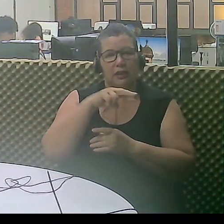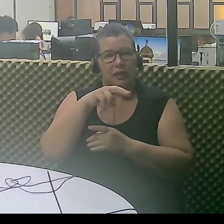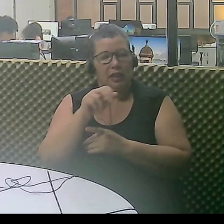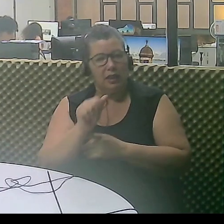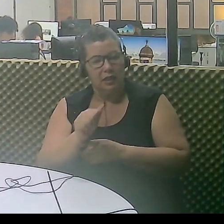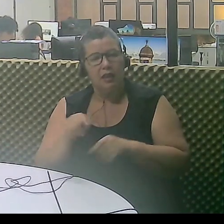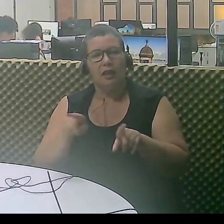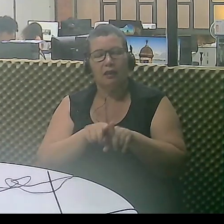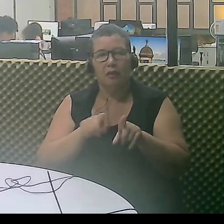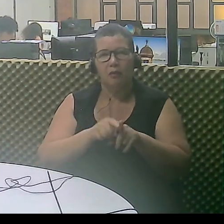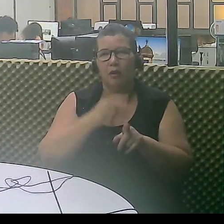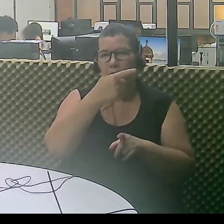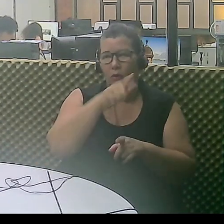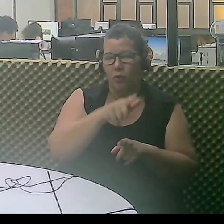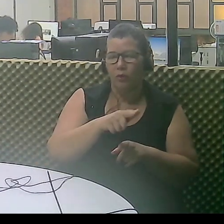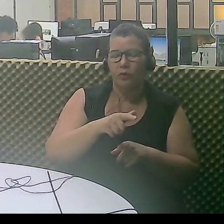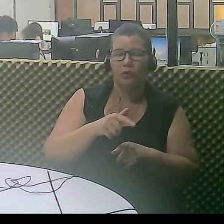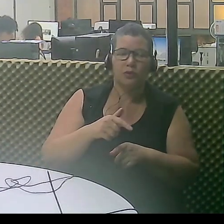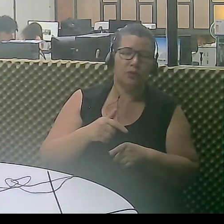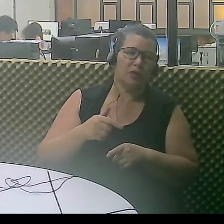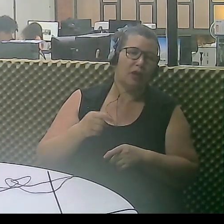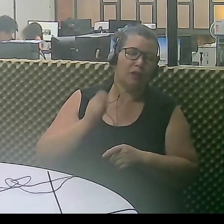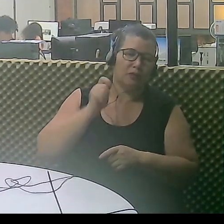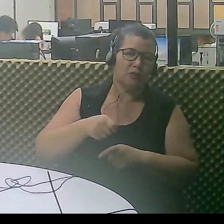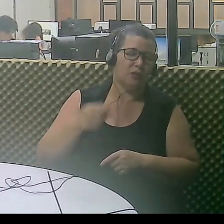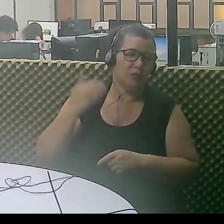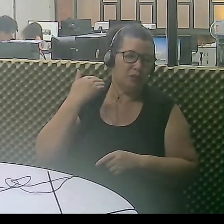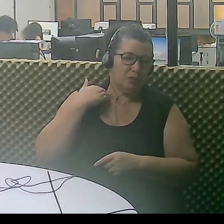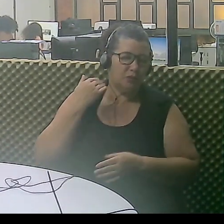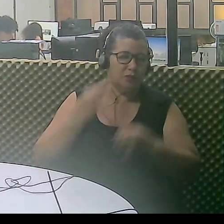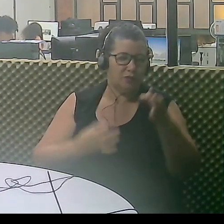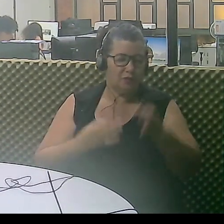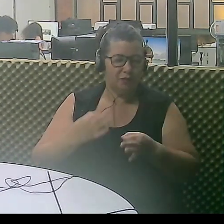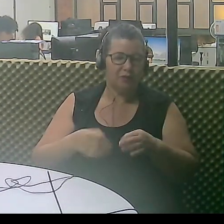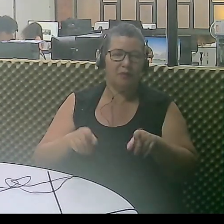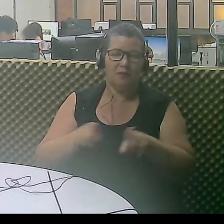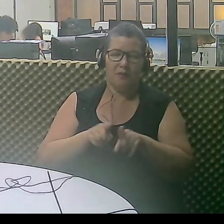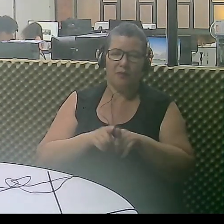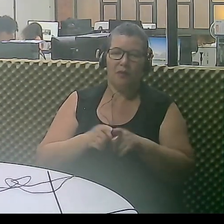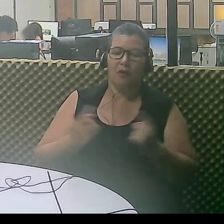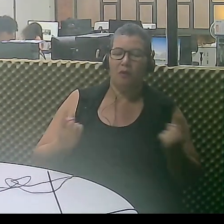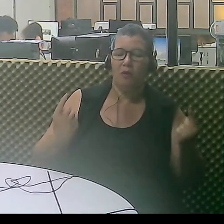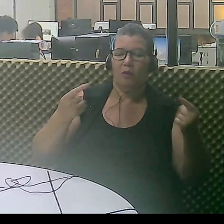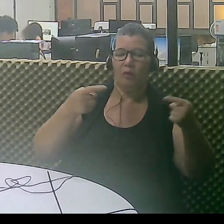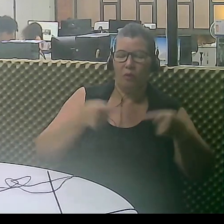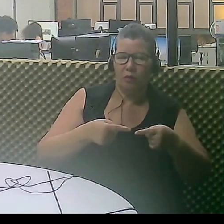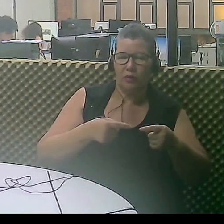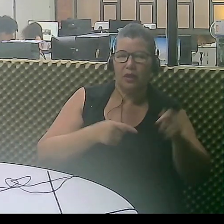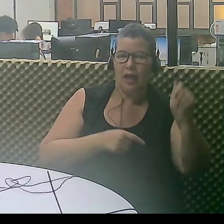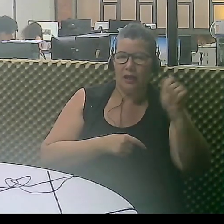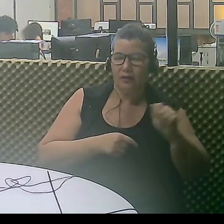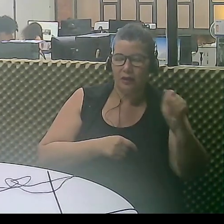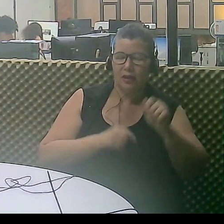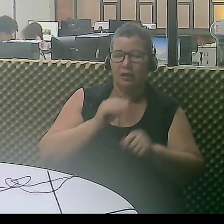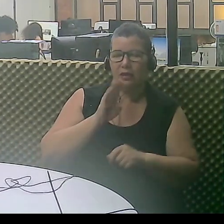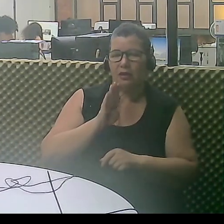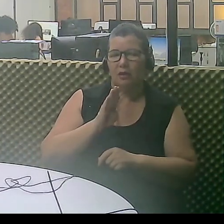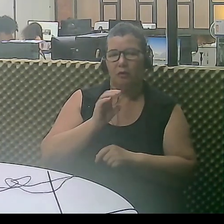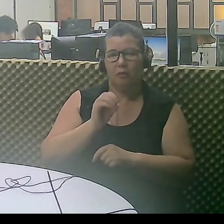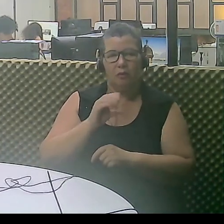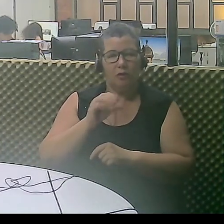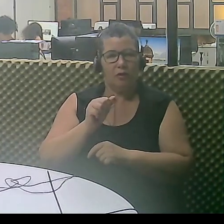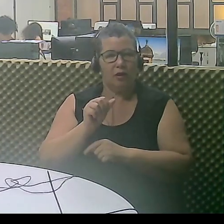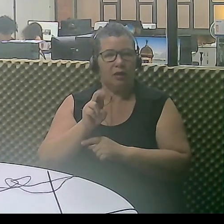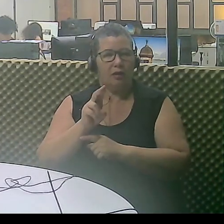Pastor de Juiz de Fora também pelo mesmo placar. A derrota foi contra a Associação Desportiva Bocaiúva pelo placar